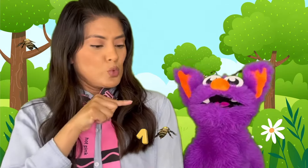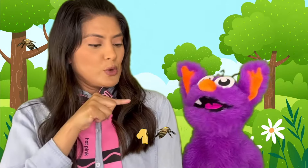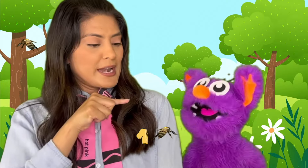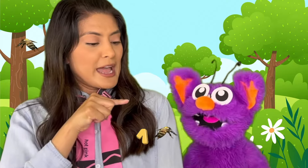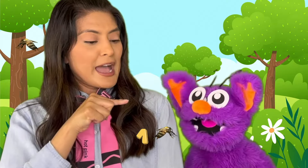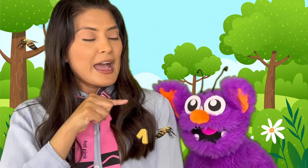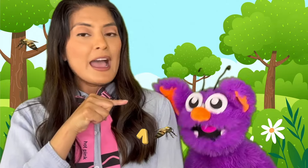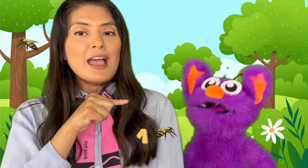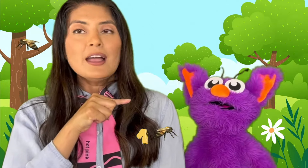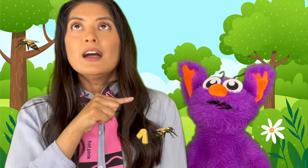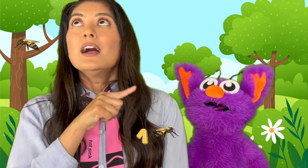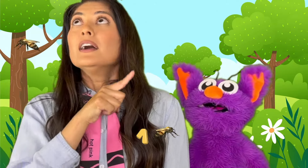Una.